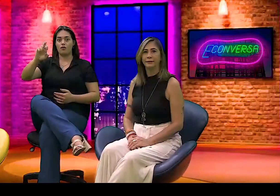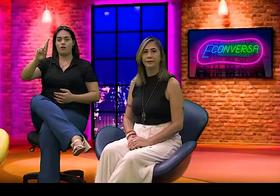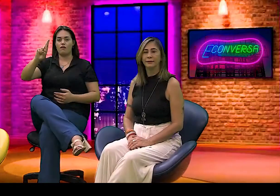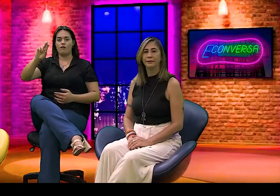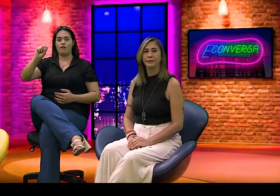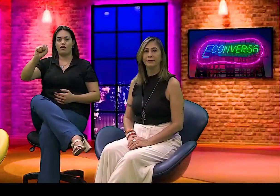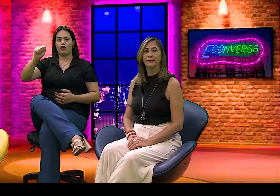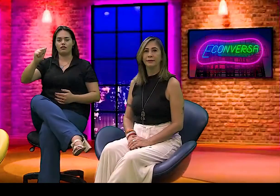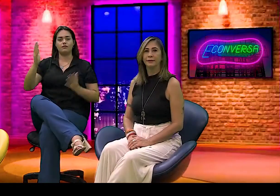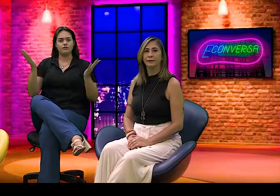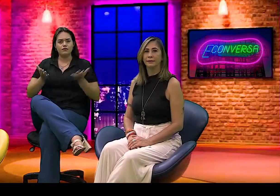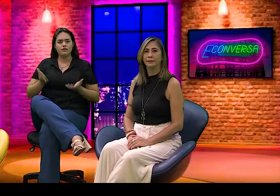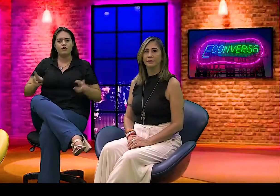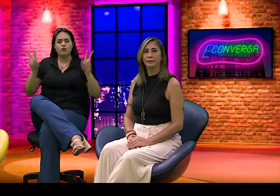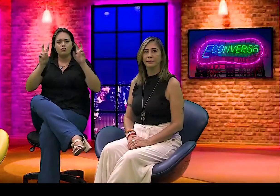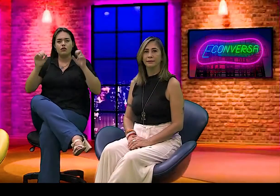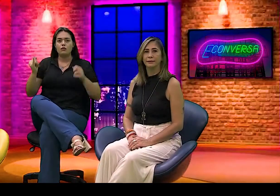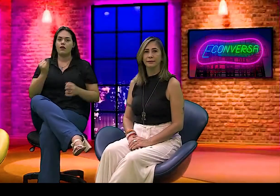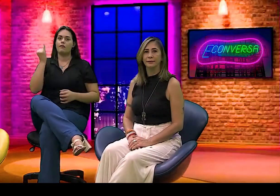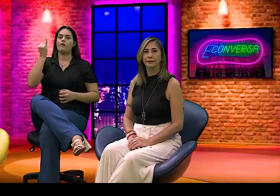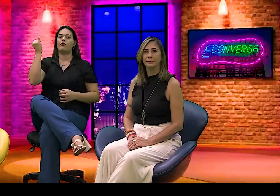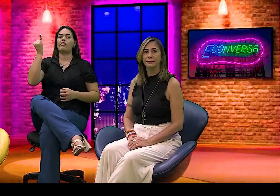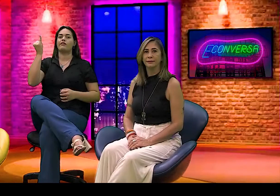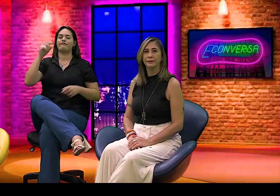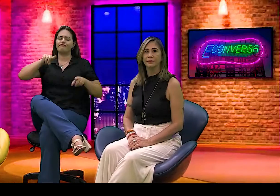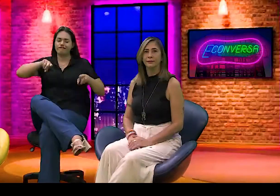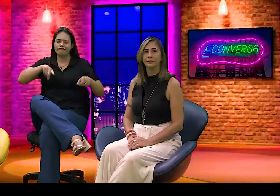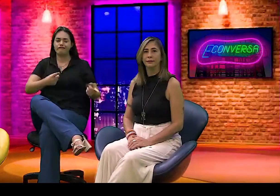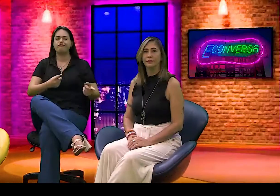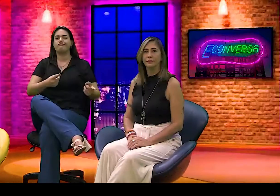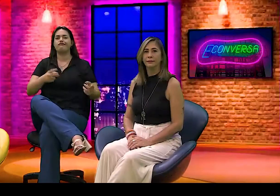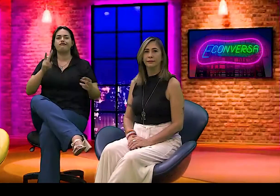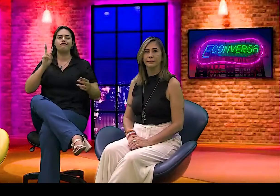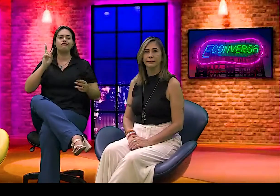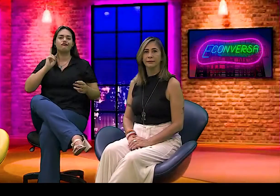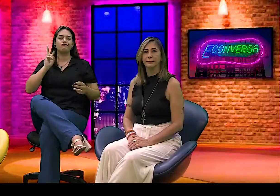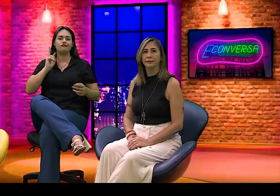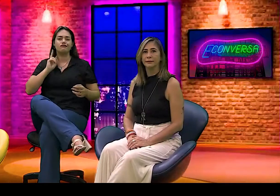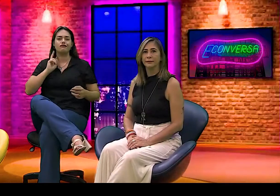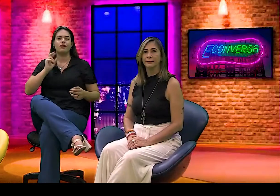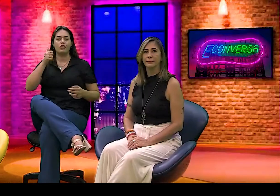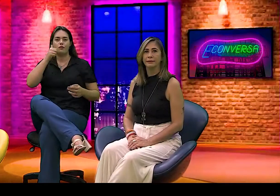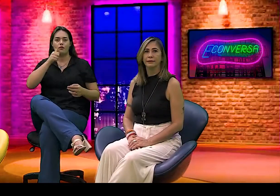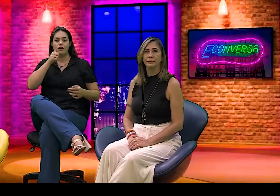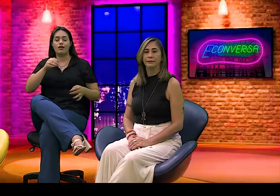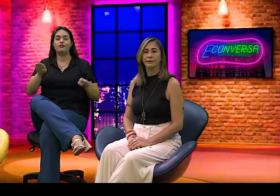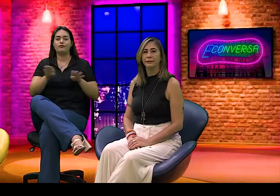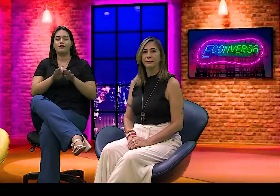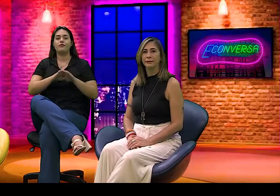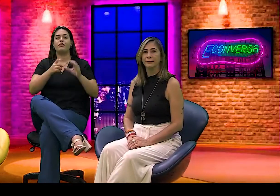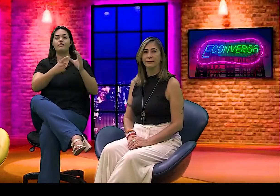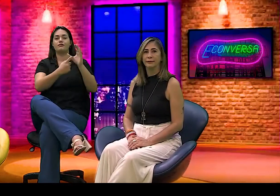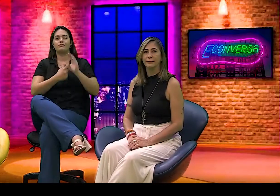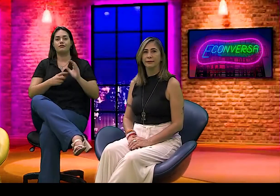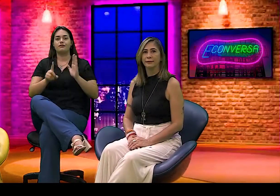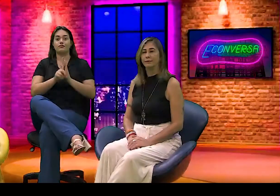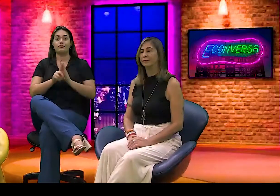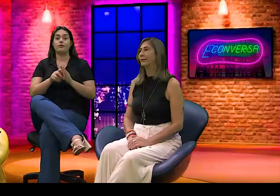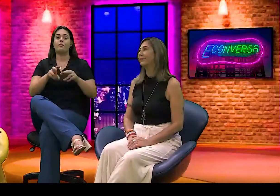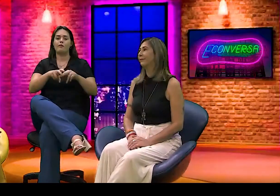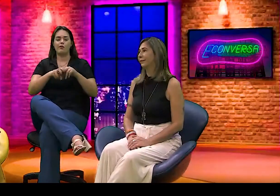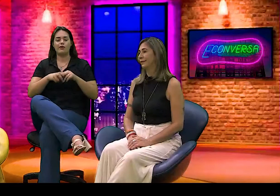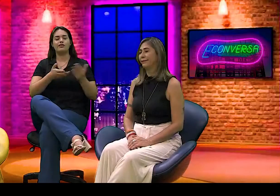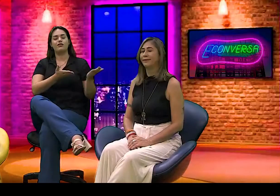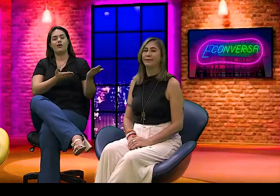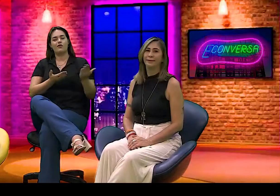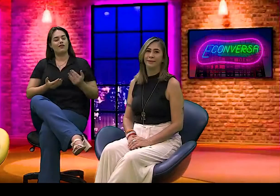toda a sociedade. Vamos falar de violência contra a mulher e também sobre a dependência química. E para isso convidei a psicóloga